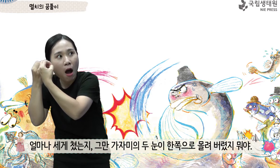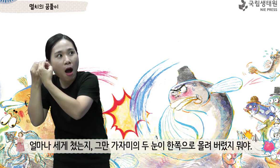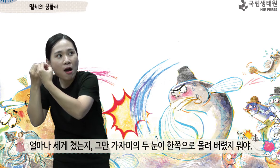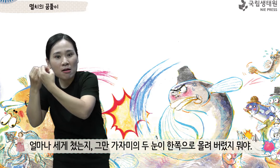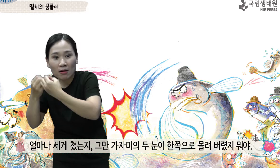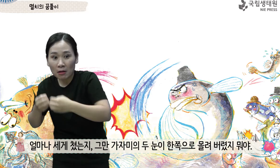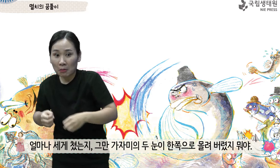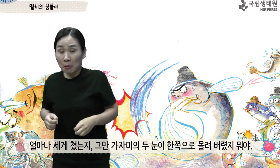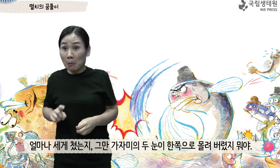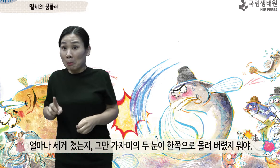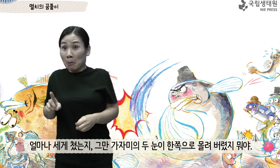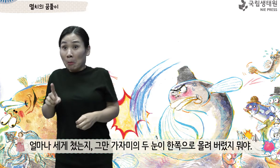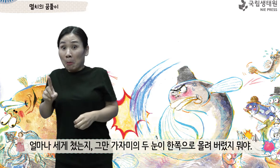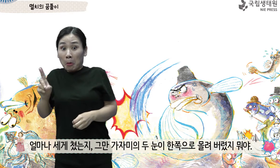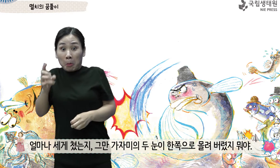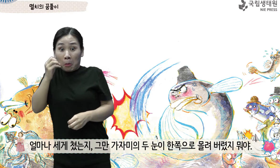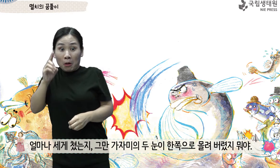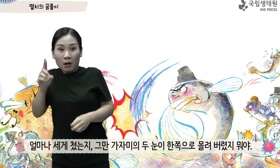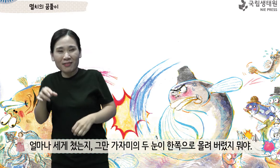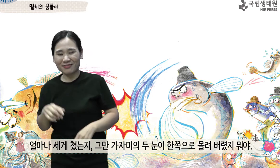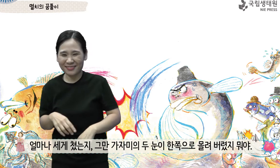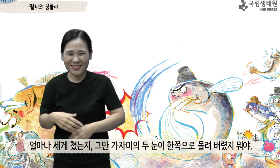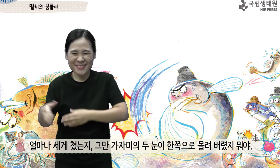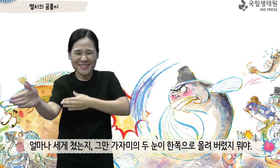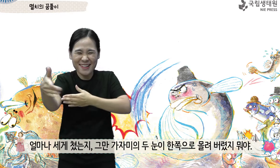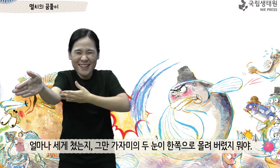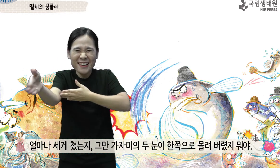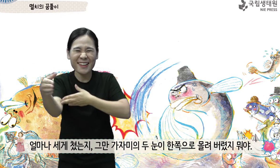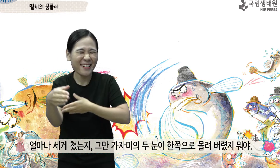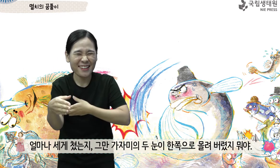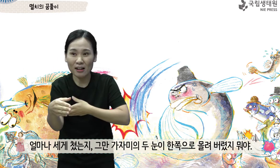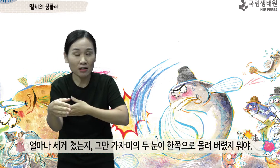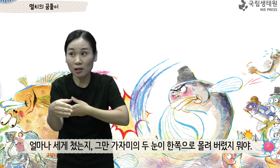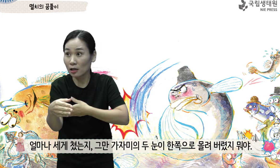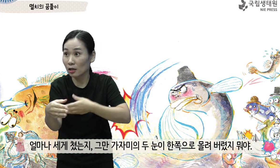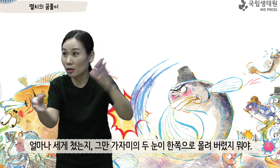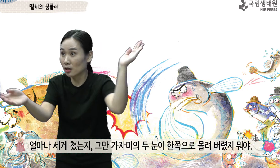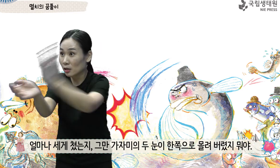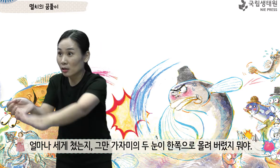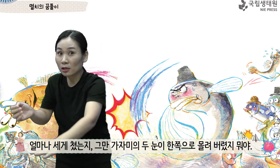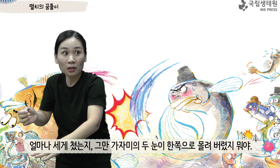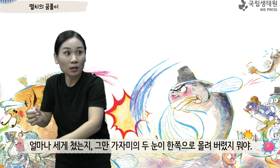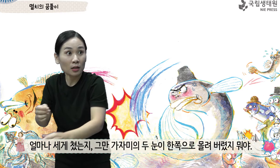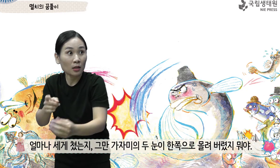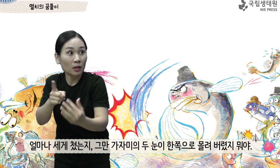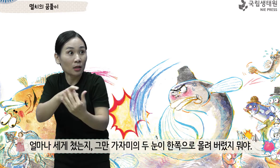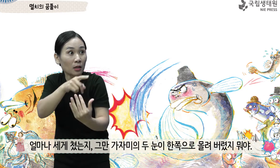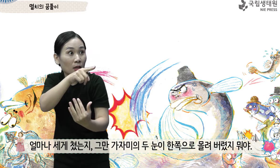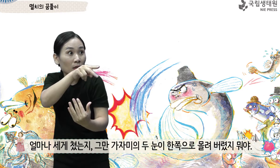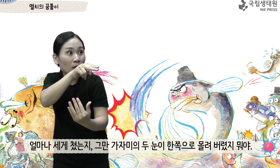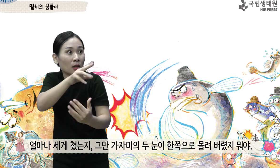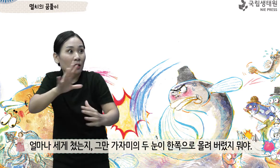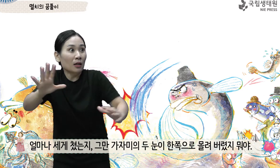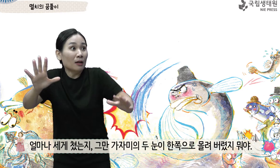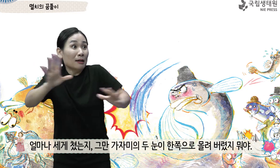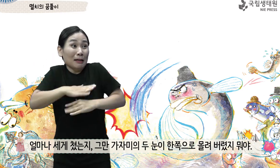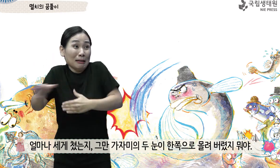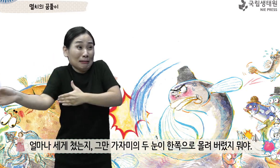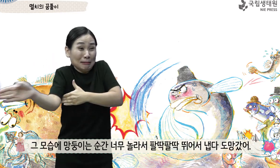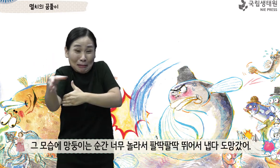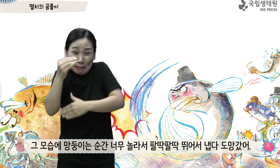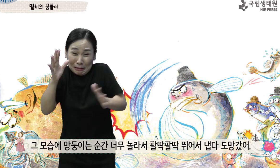얼마나 세게 쳤는지 그만 가자미의 두 눈이 한쪽으로 몰려버렸지 뭐야.